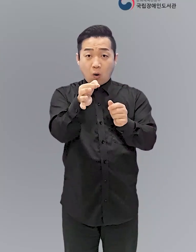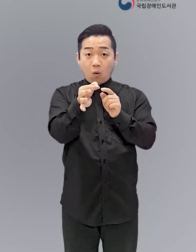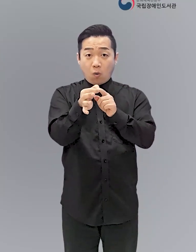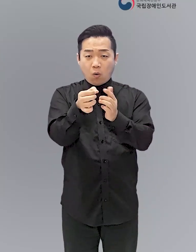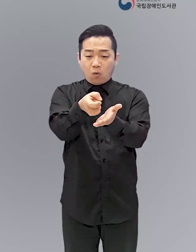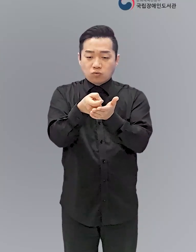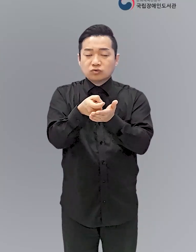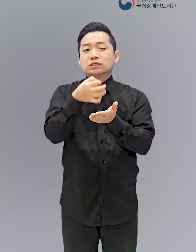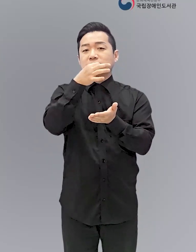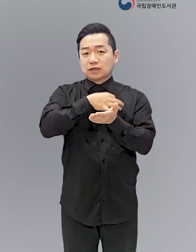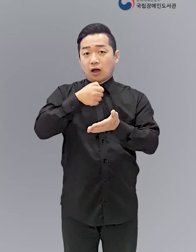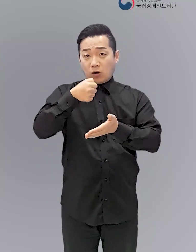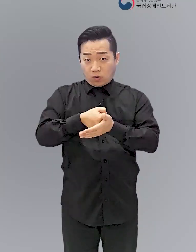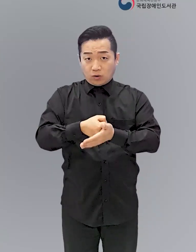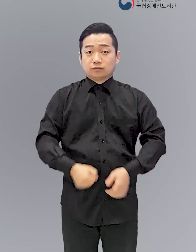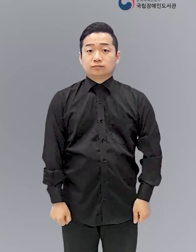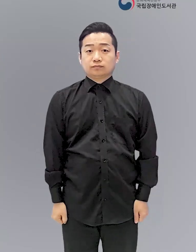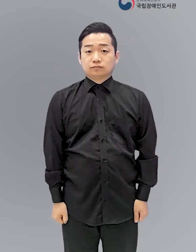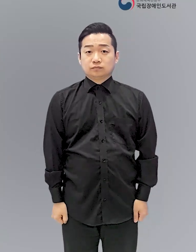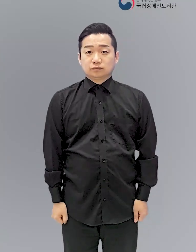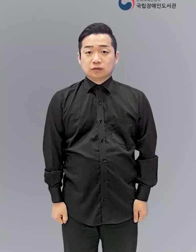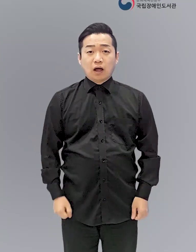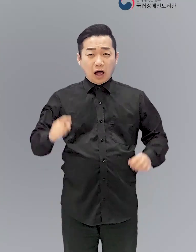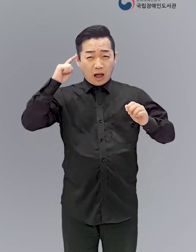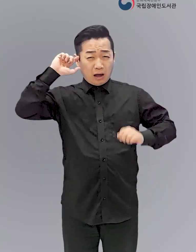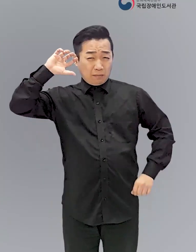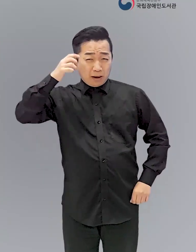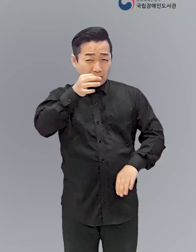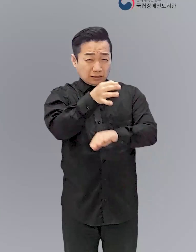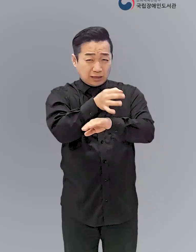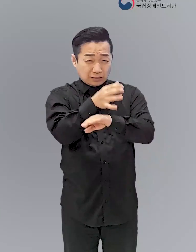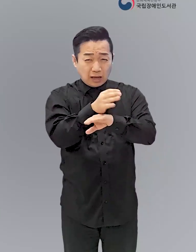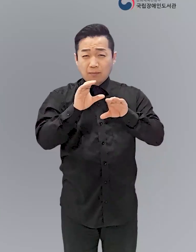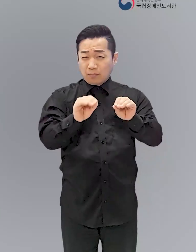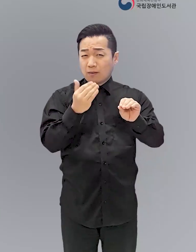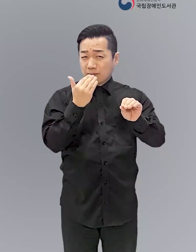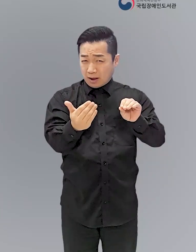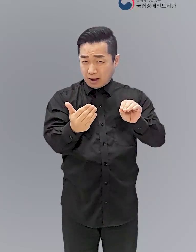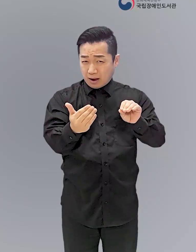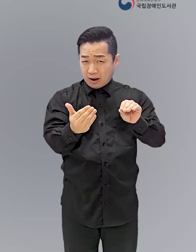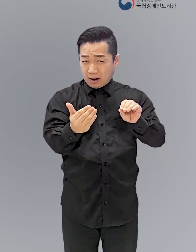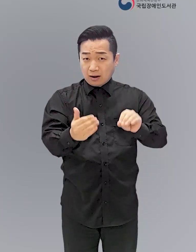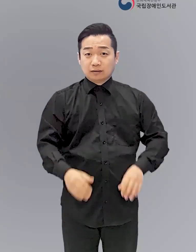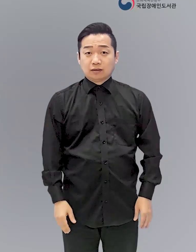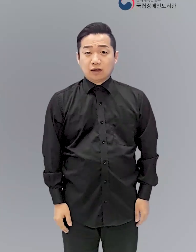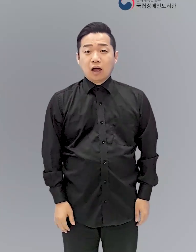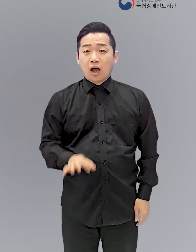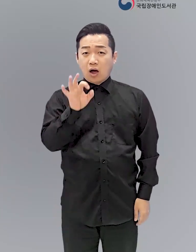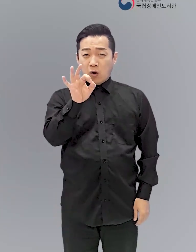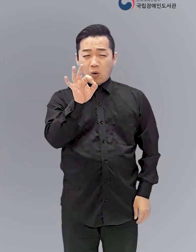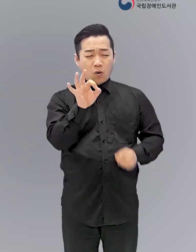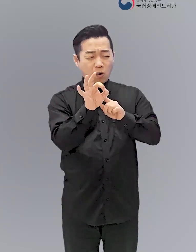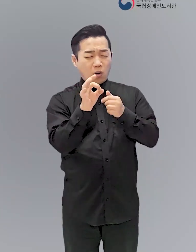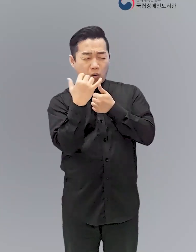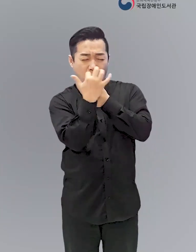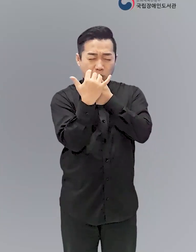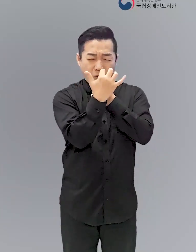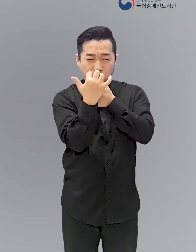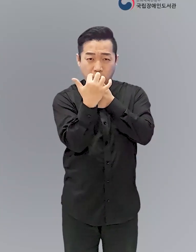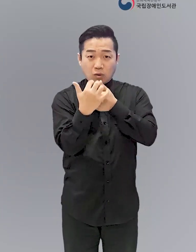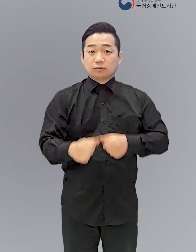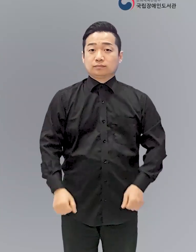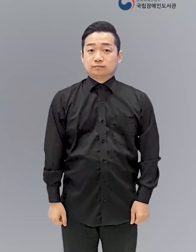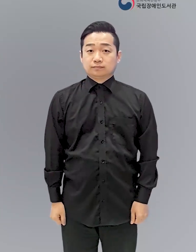경제적 의사결정. 어떻게 충동구매의 굴레에서 벗어날 수 있을까? 교묘한 가격의